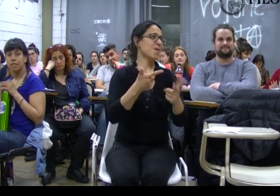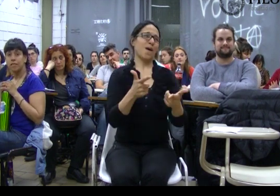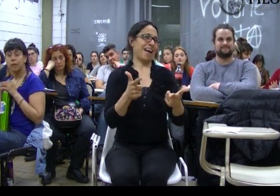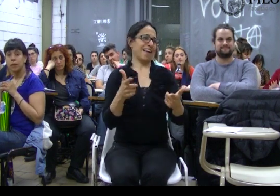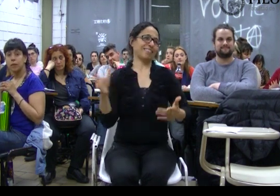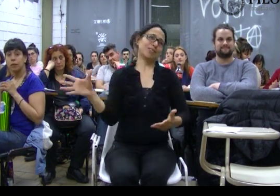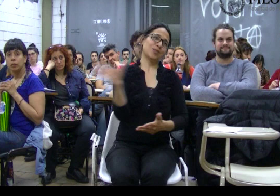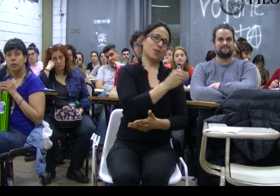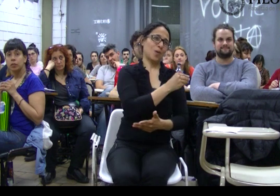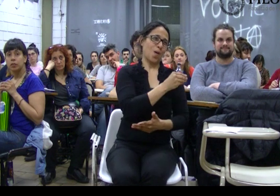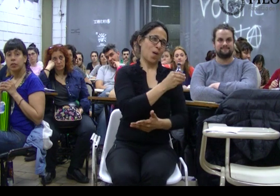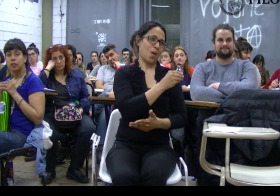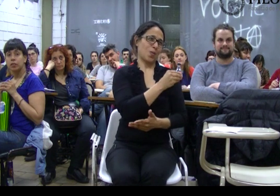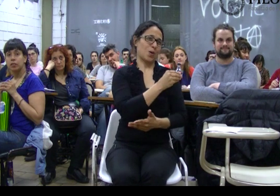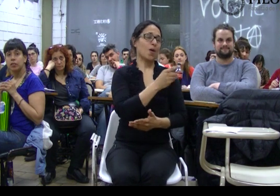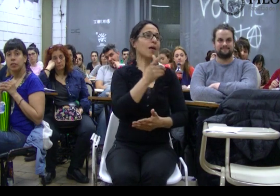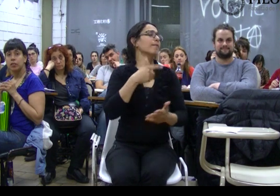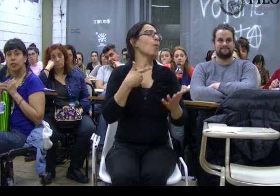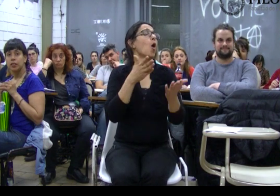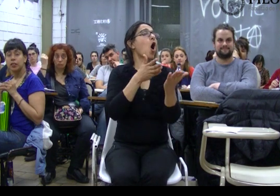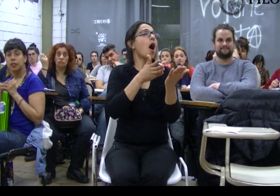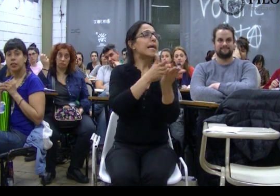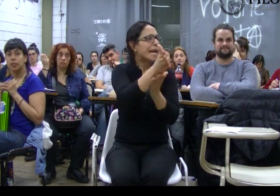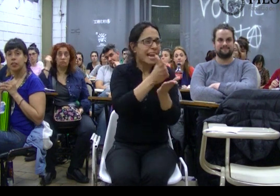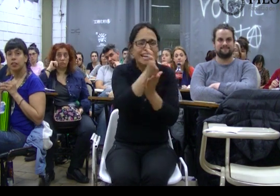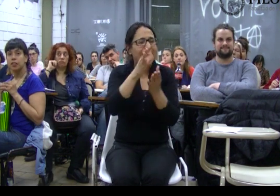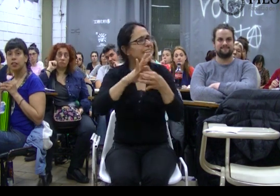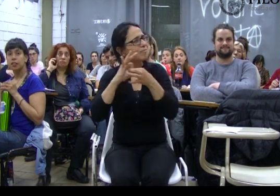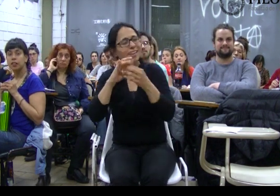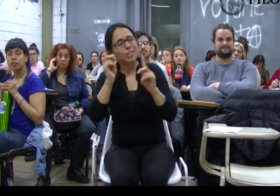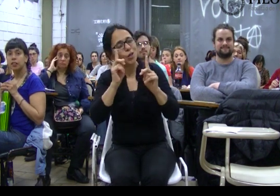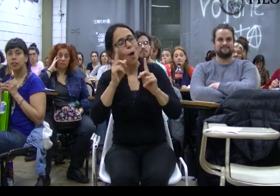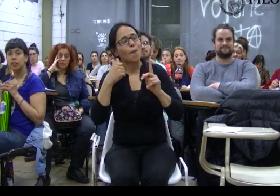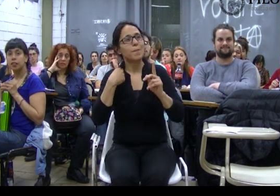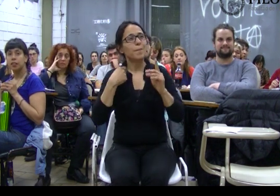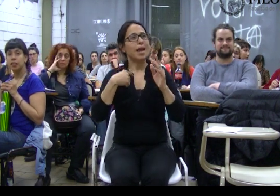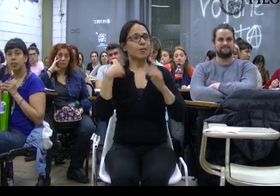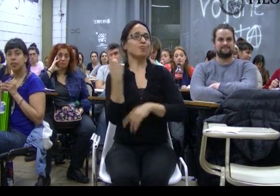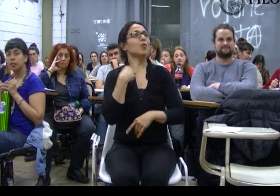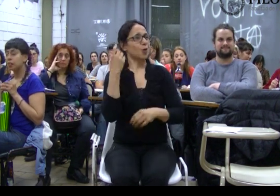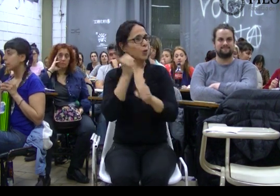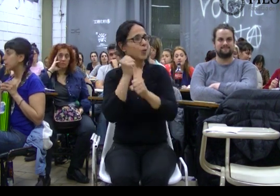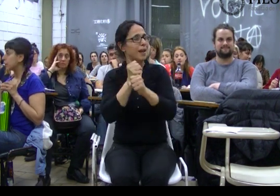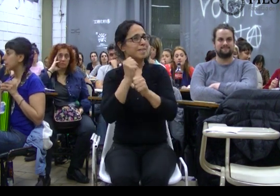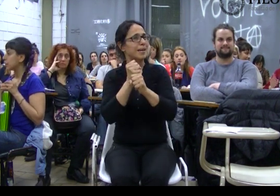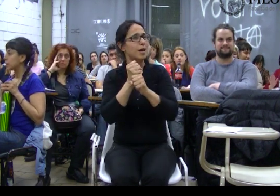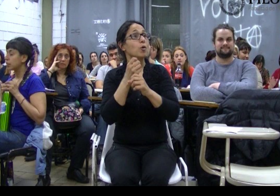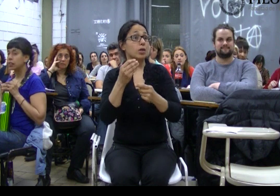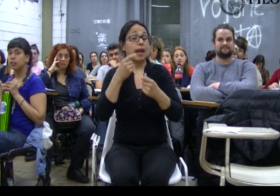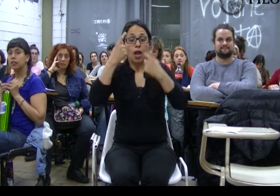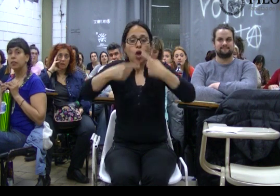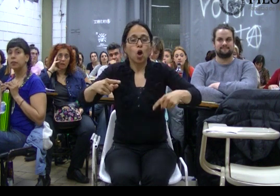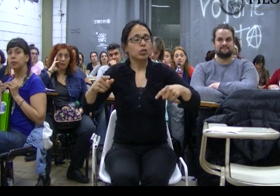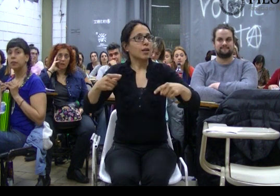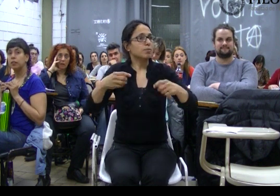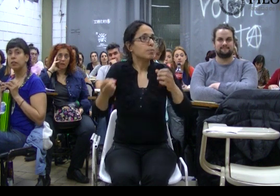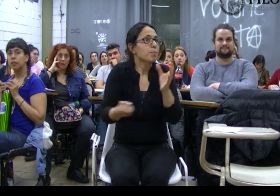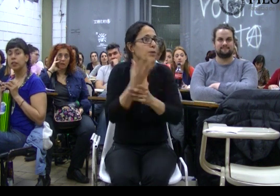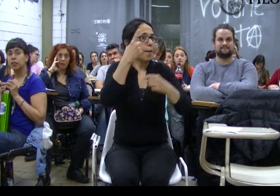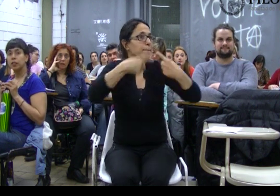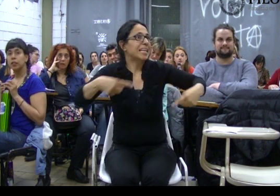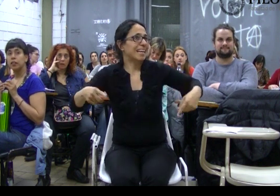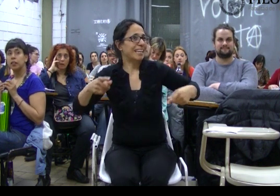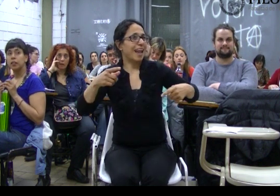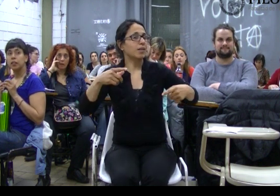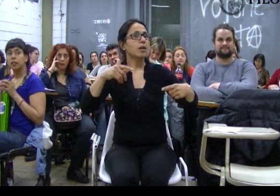Pero me parece, no tiene nada que ver con canales, pero tiene un poco que ver porque nosotros trabajamos bastante haciendo materiales educativos y decimos,